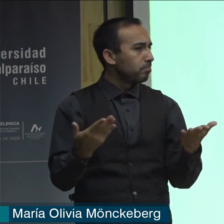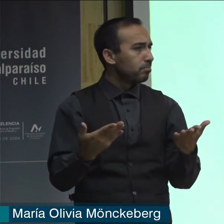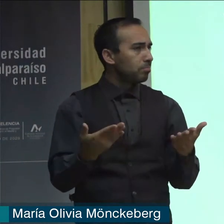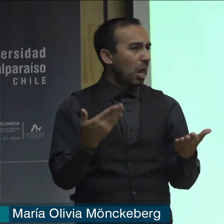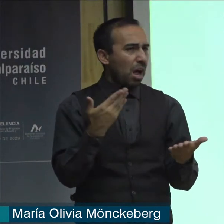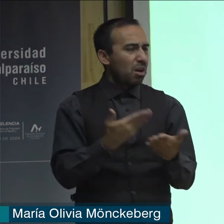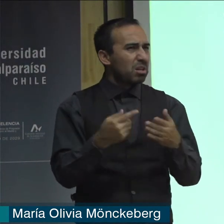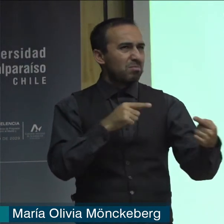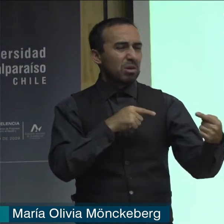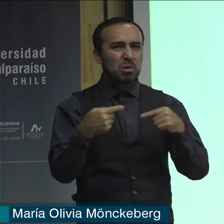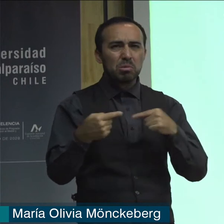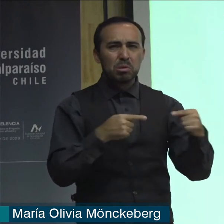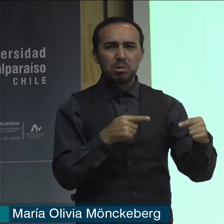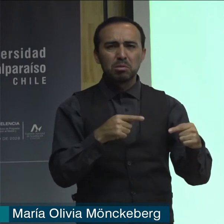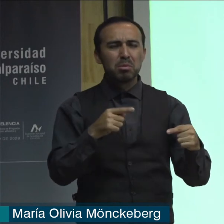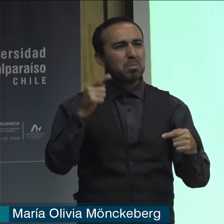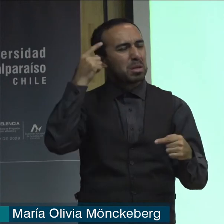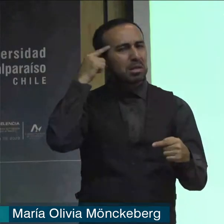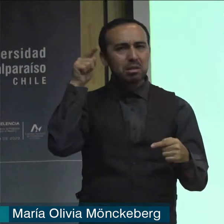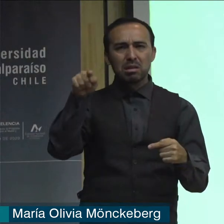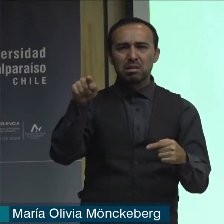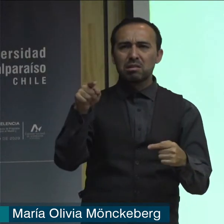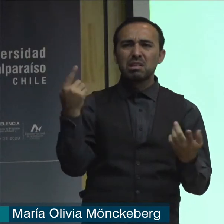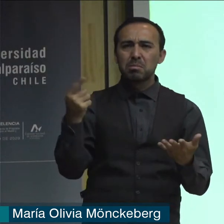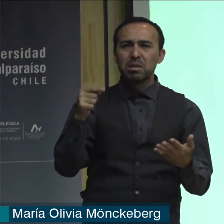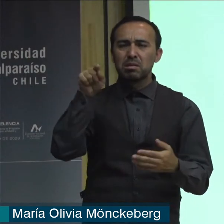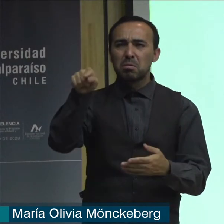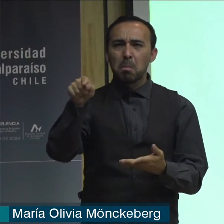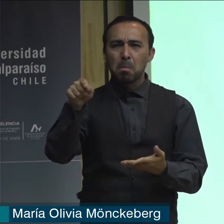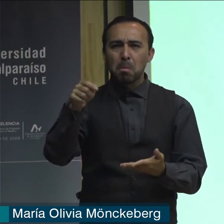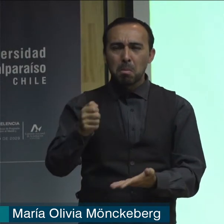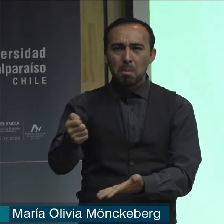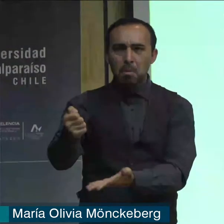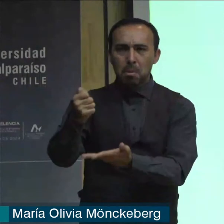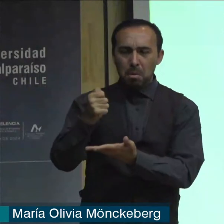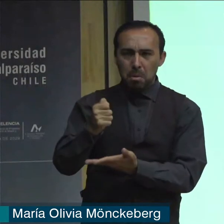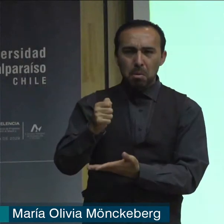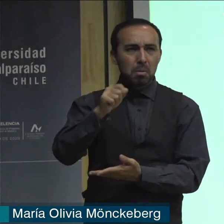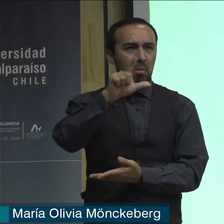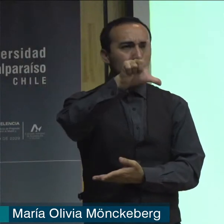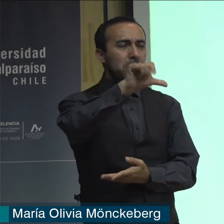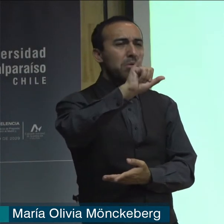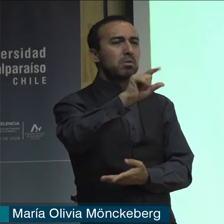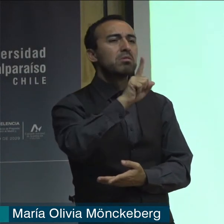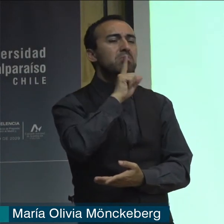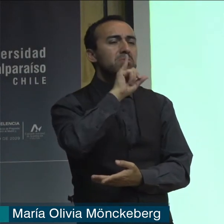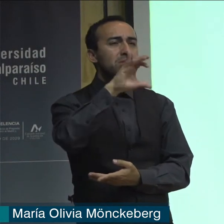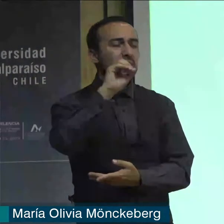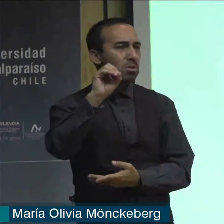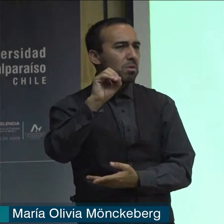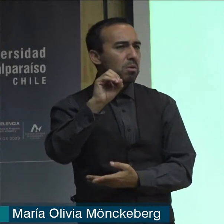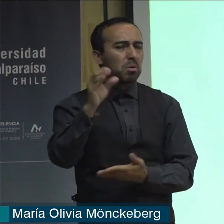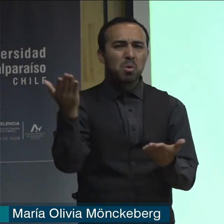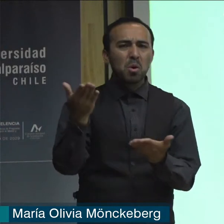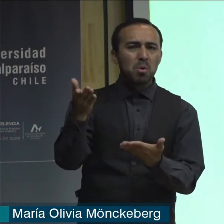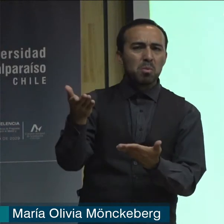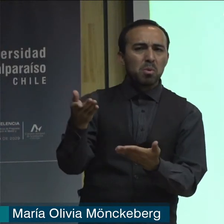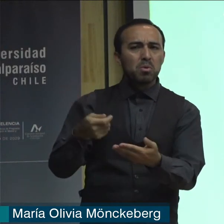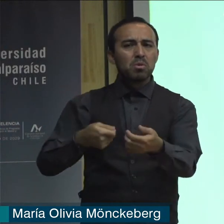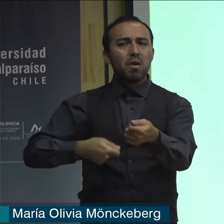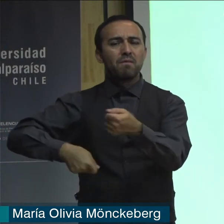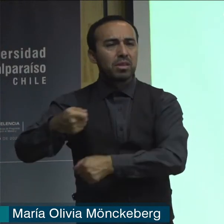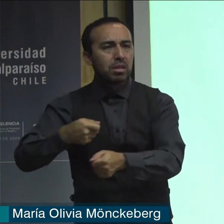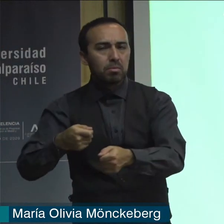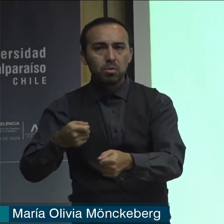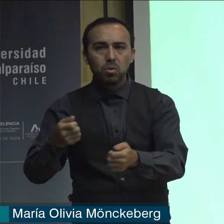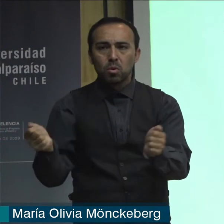ocurre con riquezas básicas con el litio Cómo conectamos eso